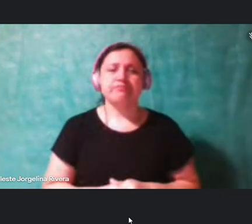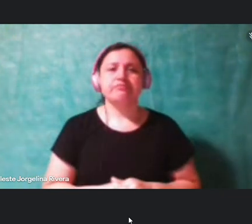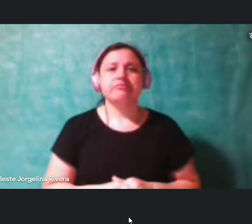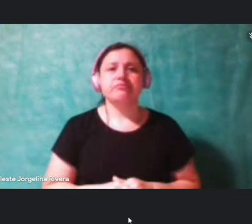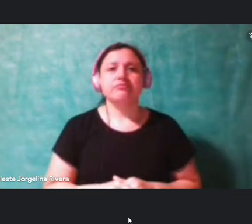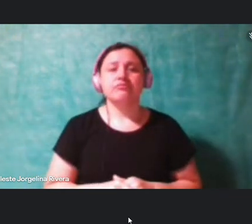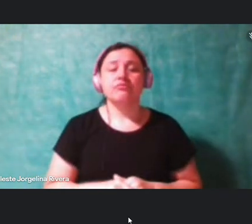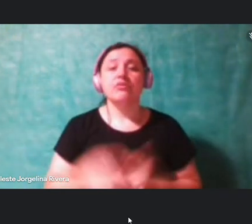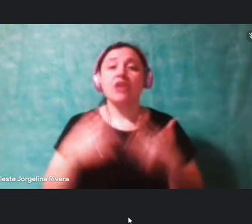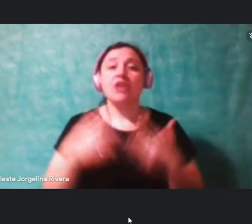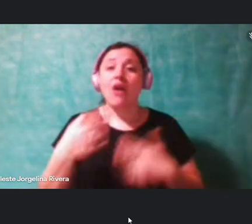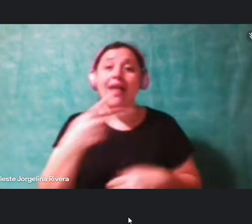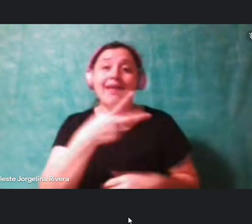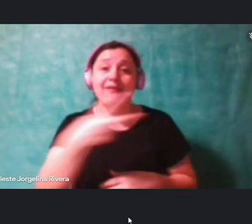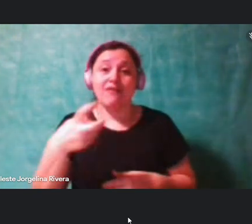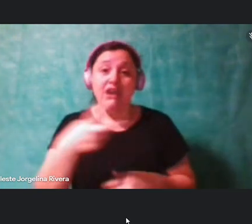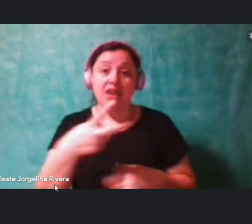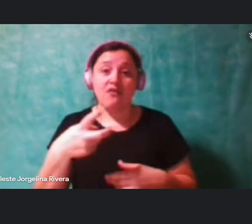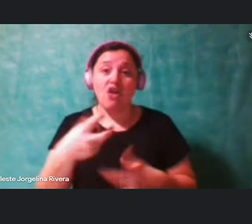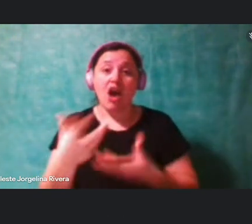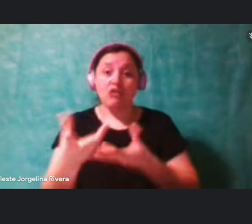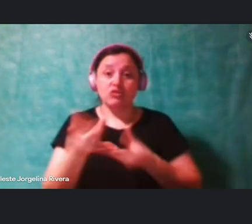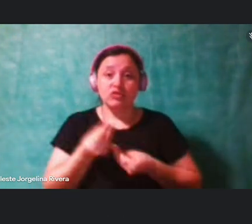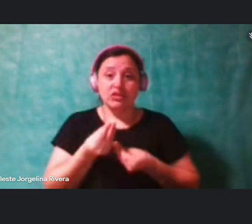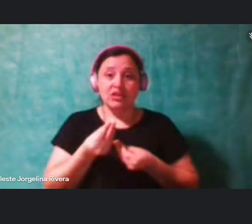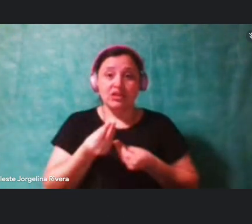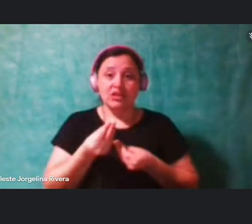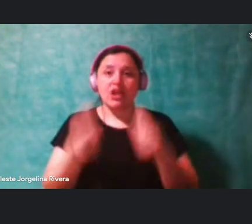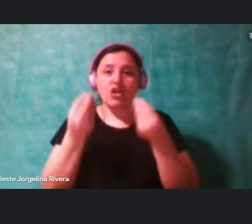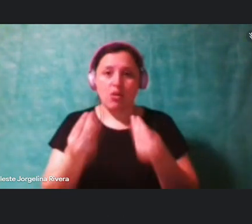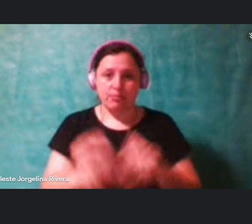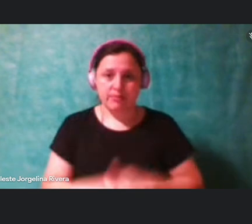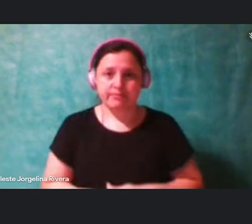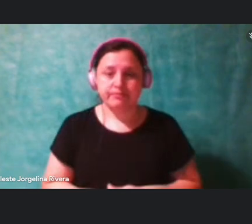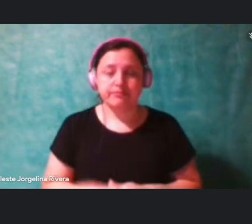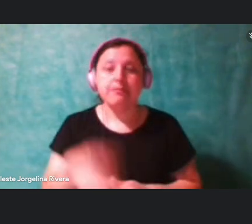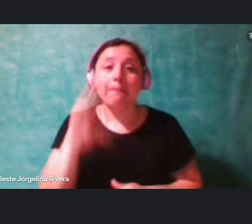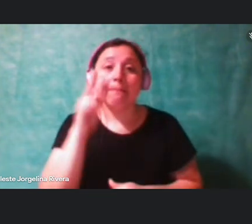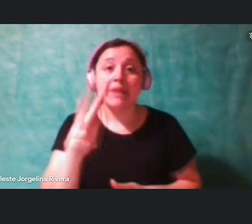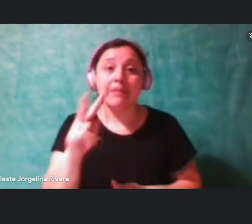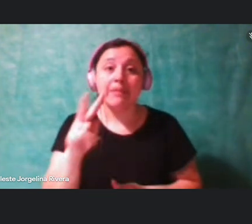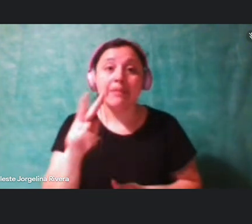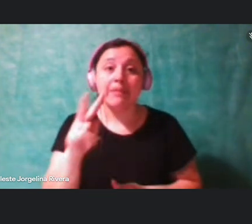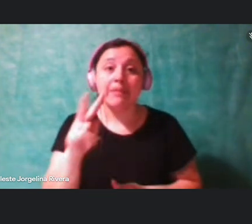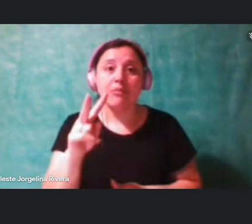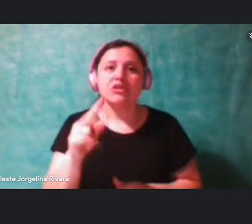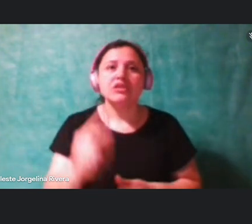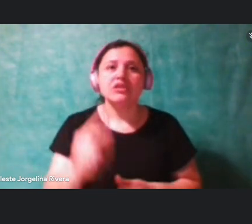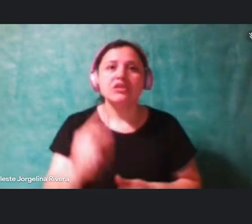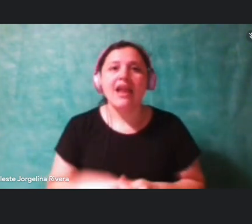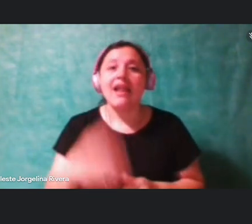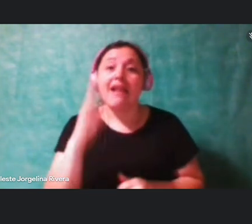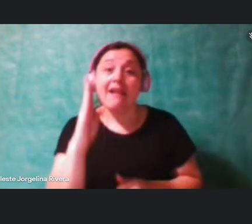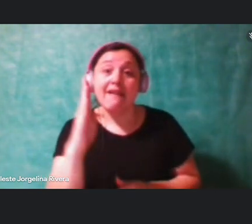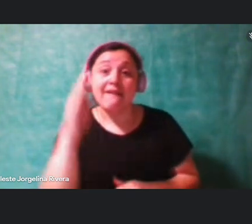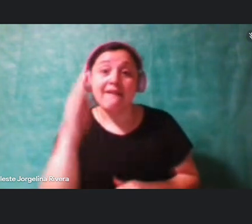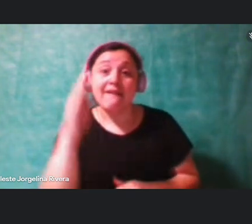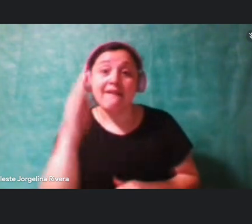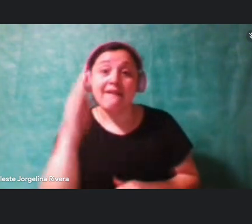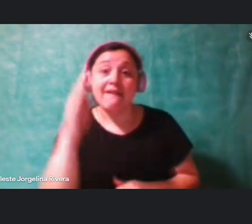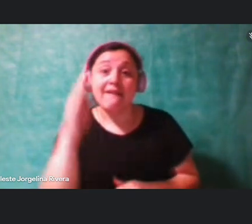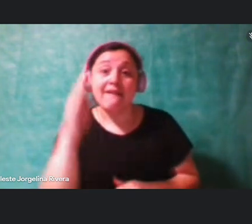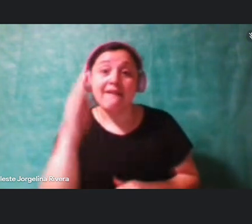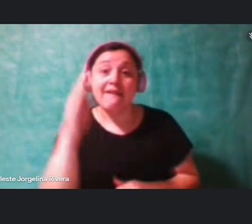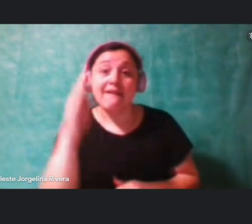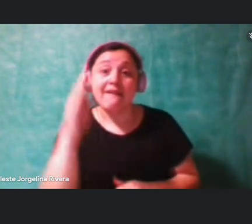auxiliares teníamos, entonces dijimos el be, y esta es la conjugación, los auxiliares a diferencia de los